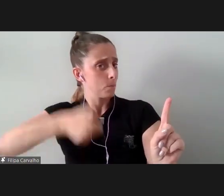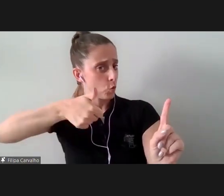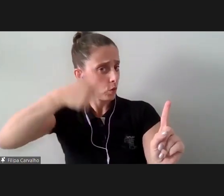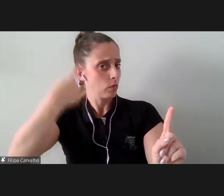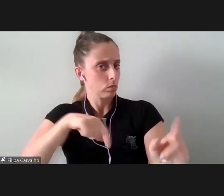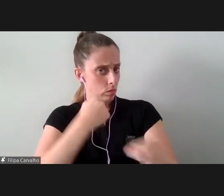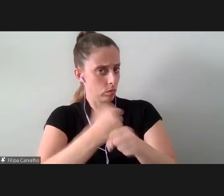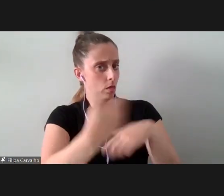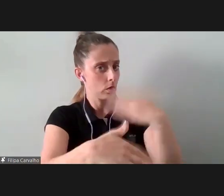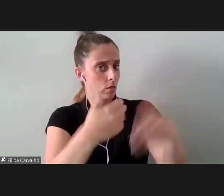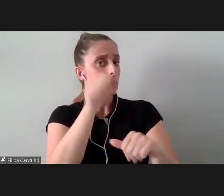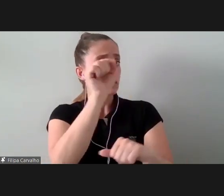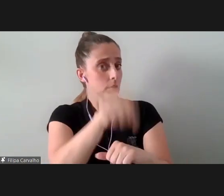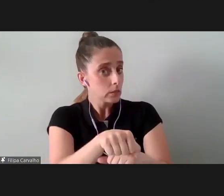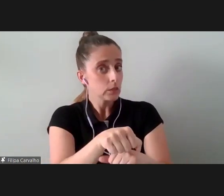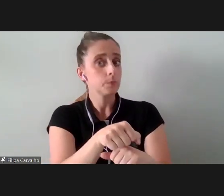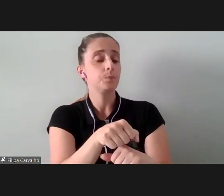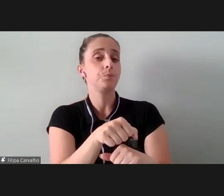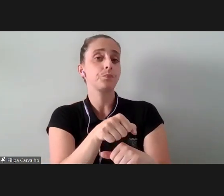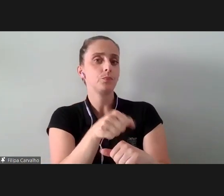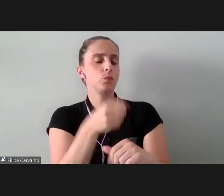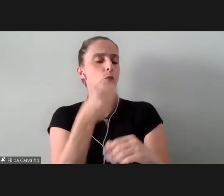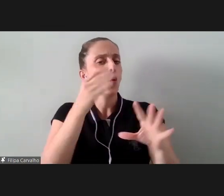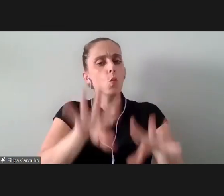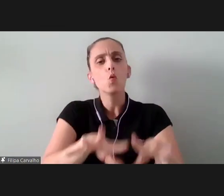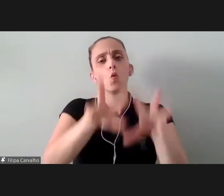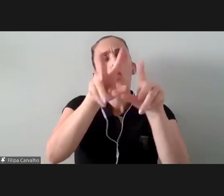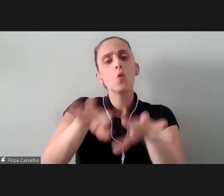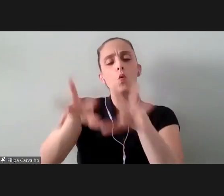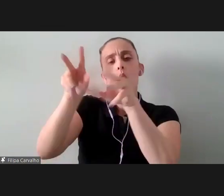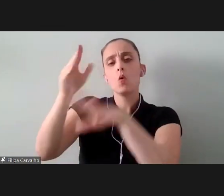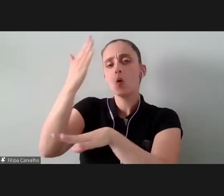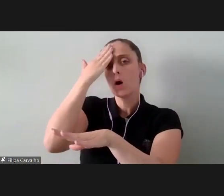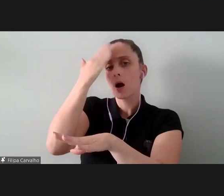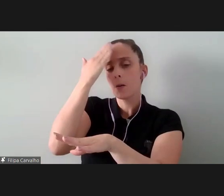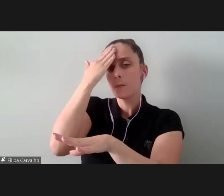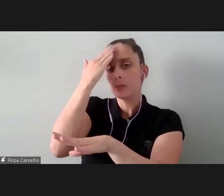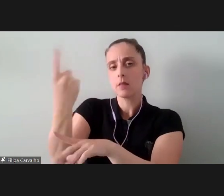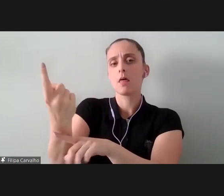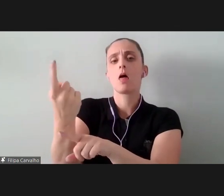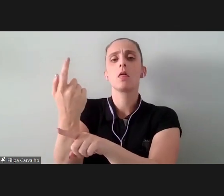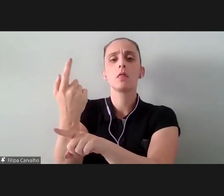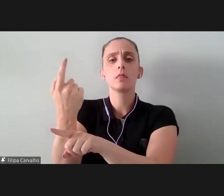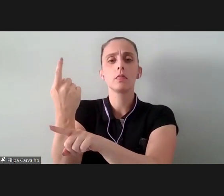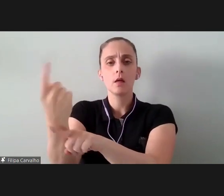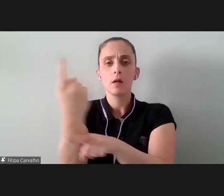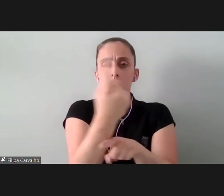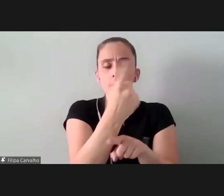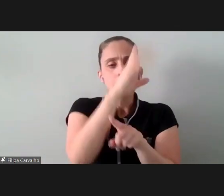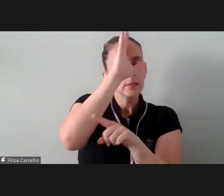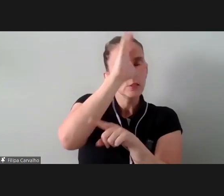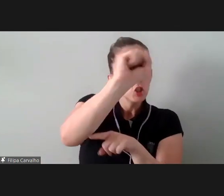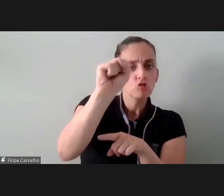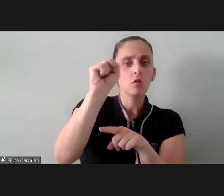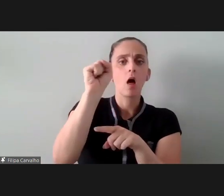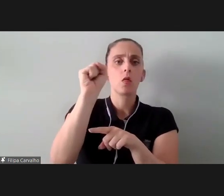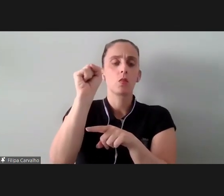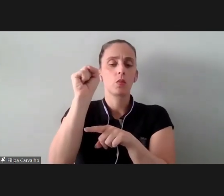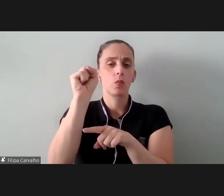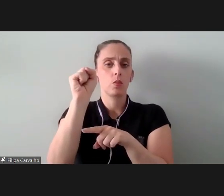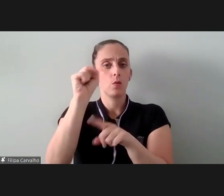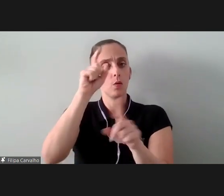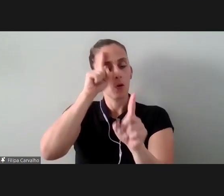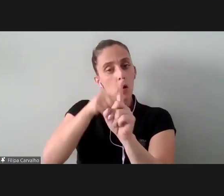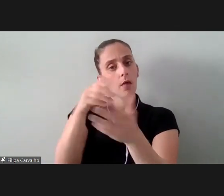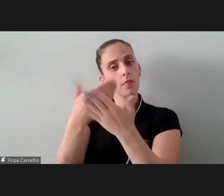no desenvolvimento de competências e capacidades né, de governo, de Estado para a